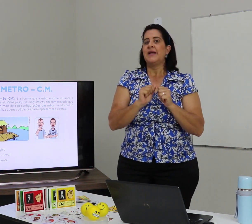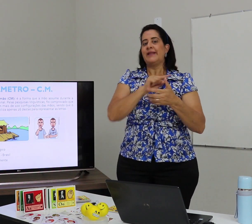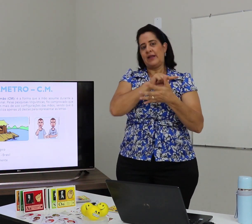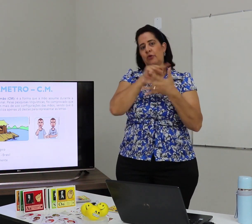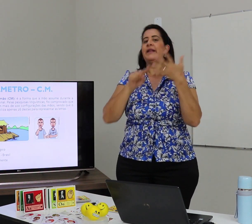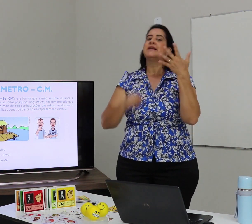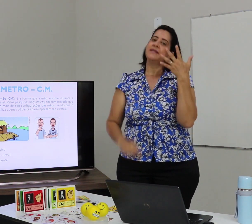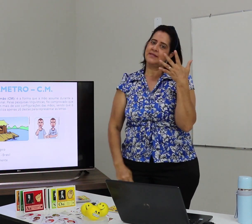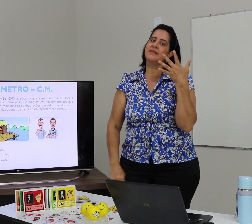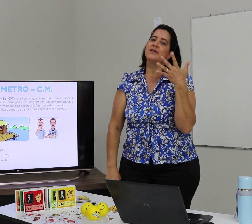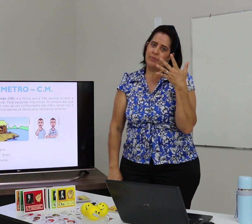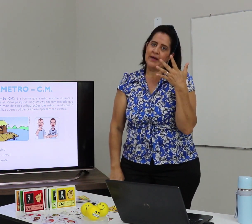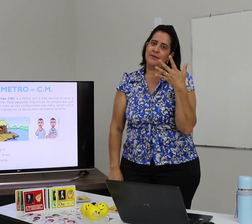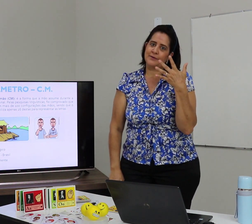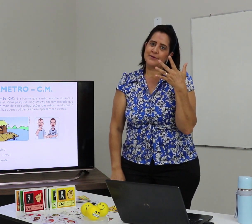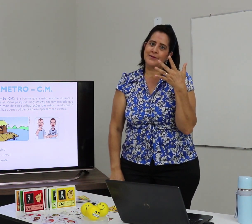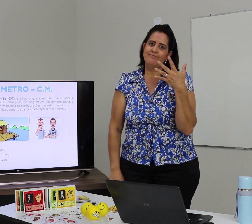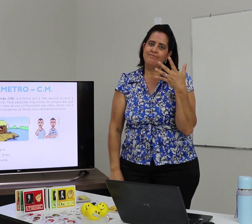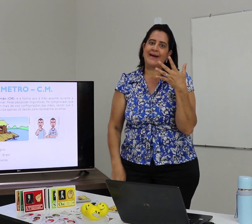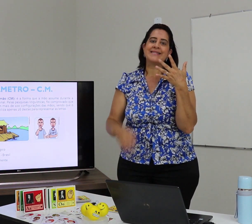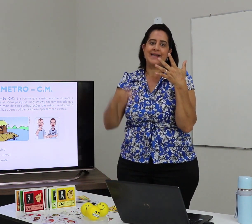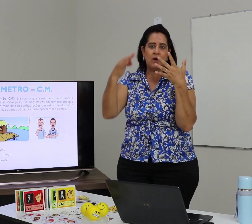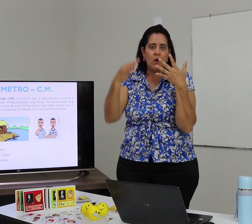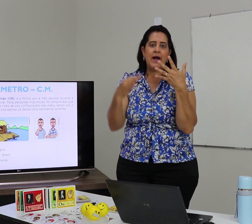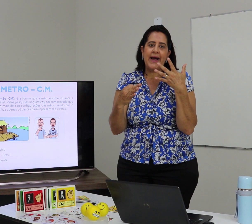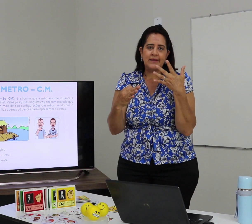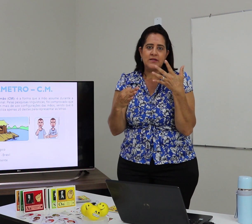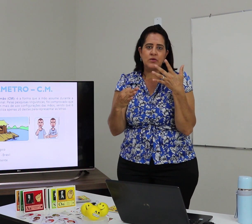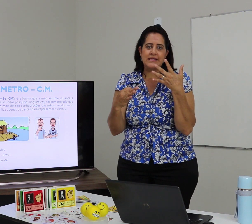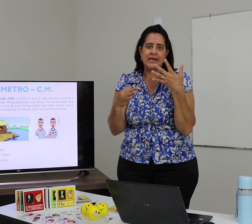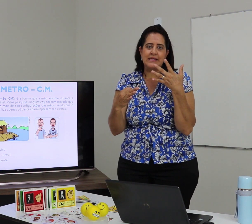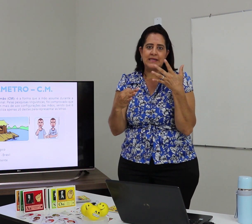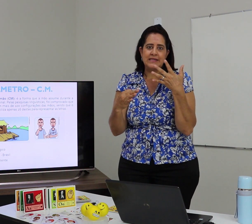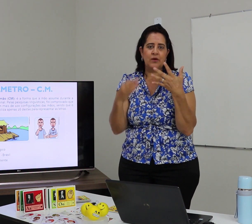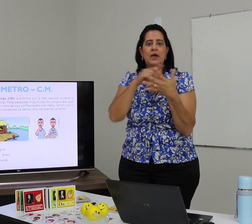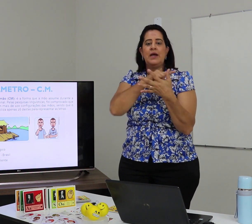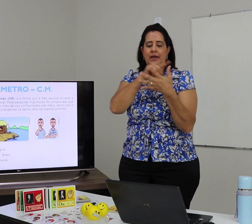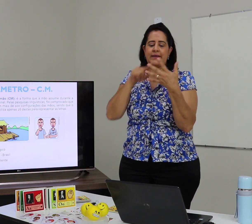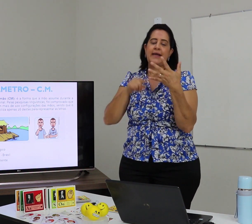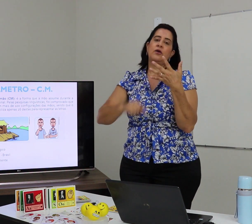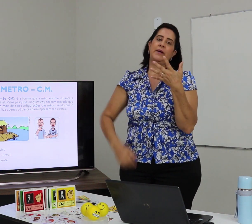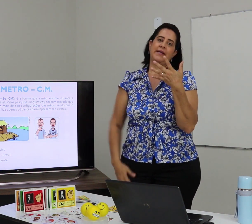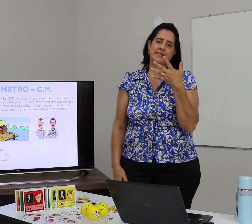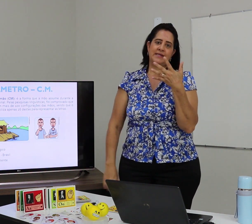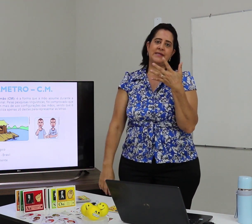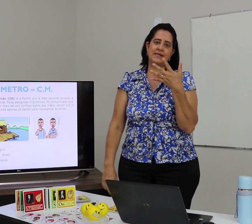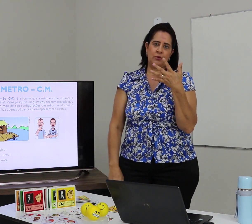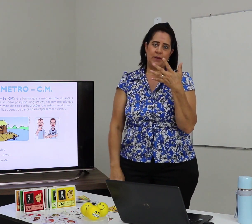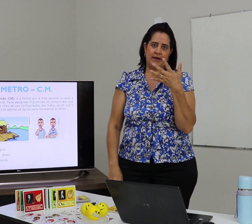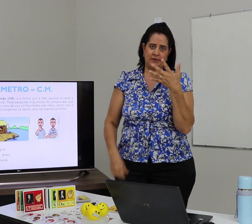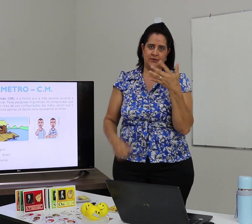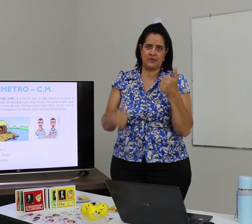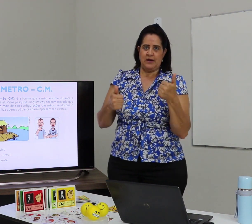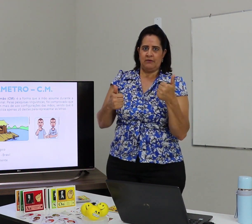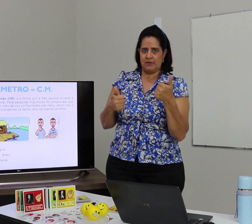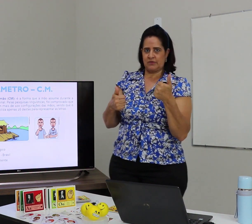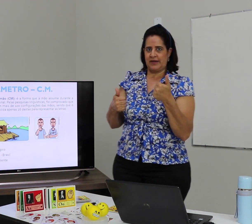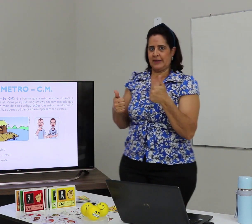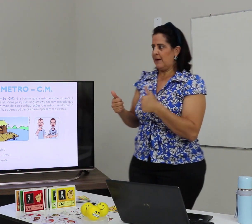Tem que obedecer esses 5 parâmetros. Para estar correta a sua sinalização, tem que obedecer esses 5 parâmetros. Vamos ver